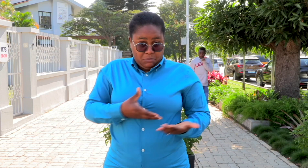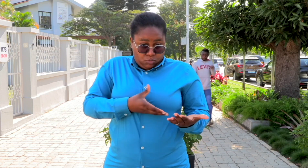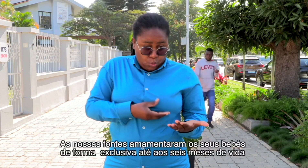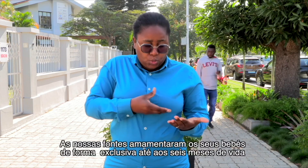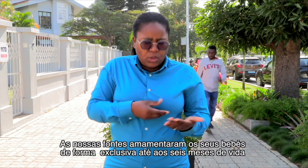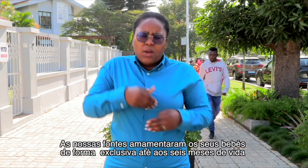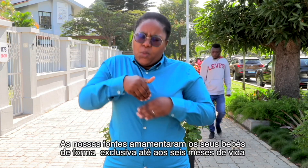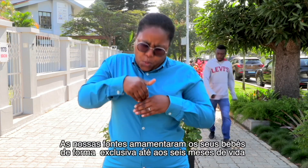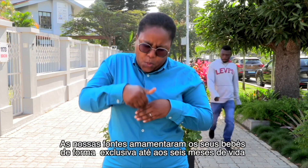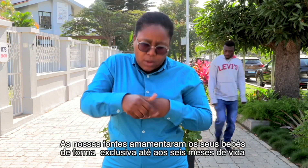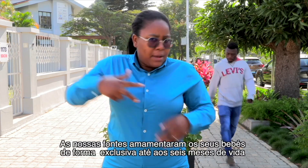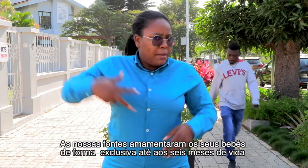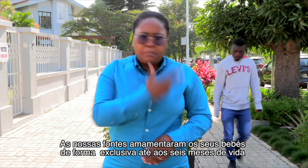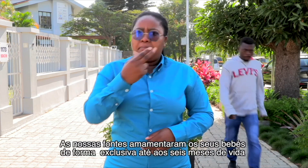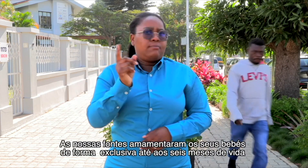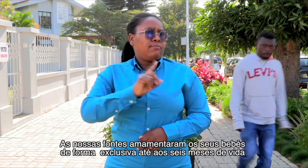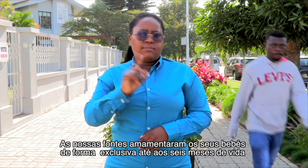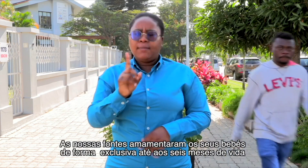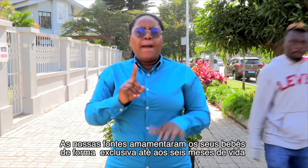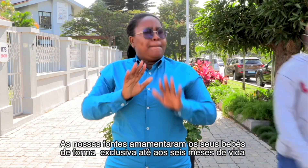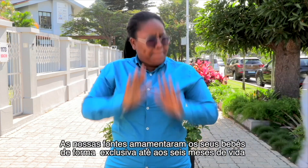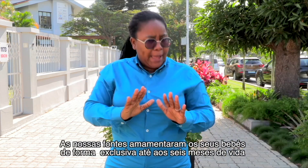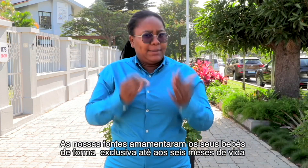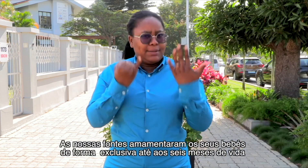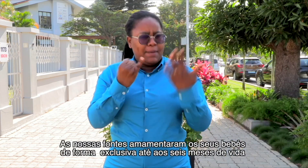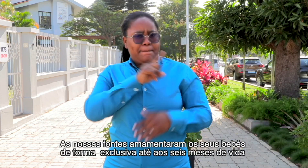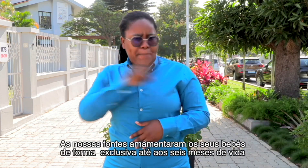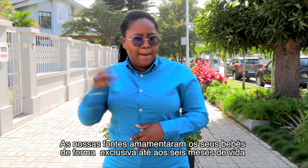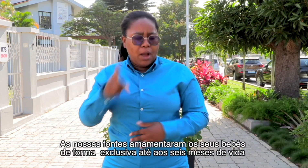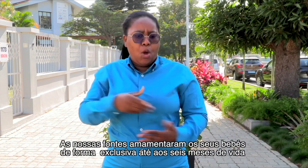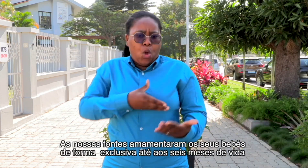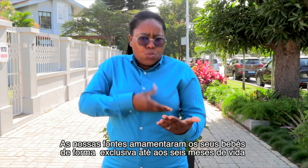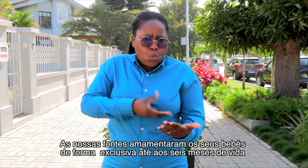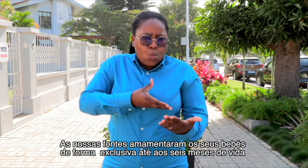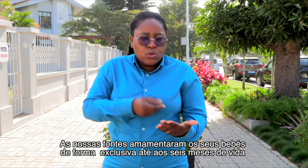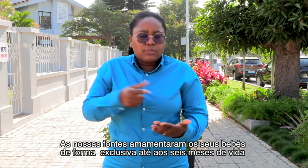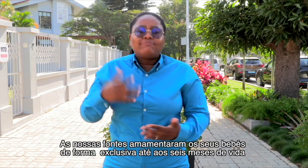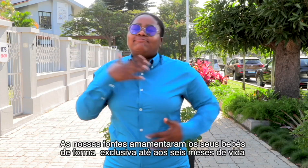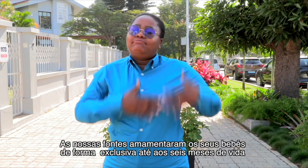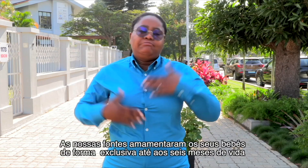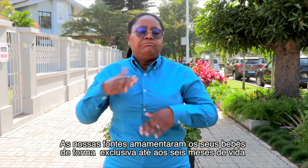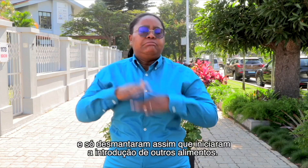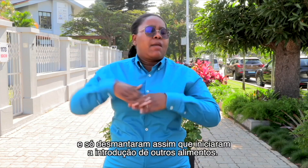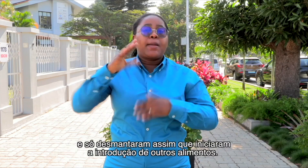As nossas fontes amamentaram os seus bebês de forma exclusiva até os 6 meses de vida e só